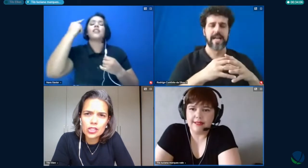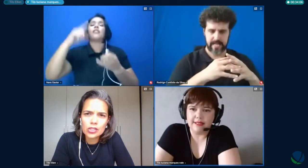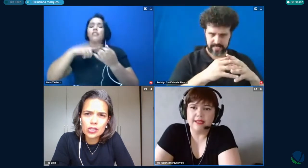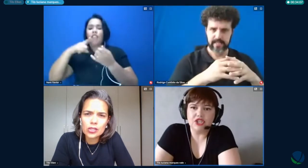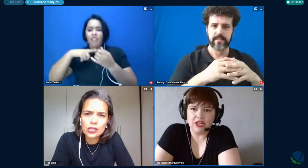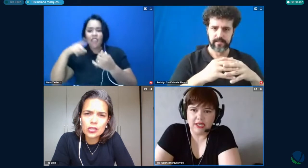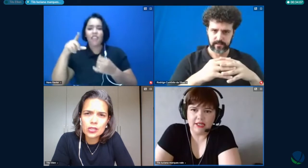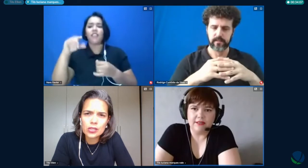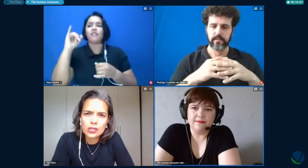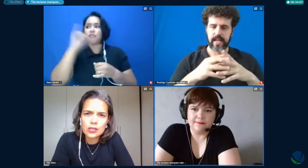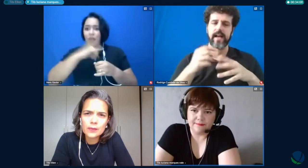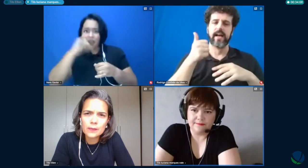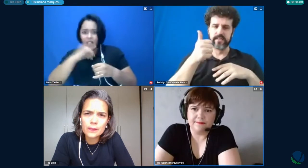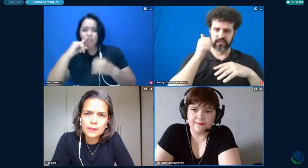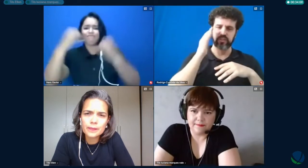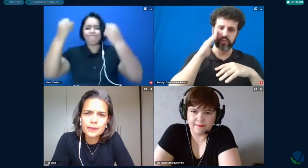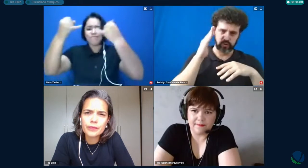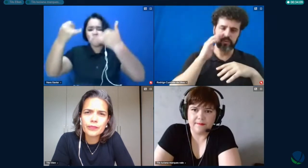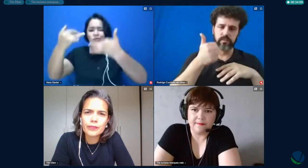Ah, sim, da Janine.